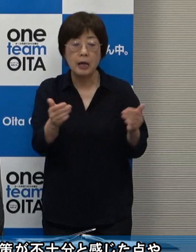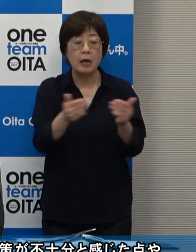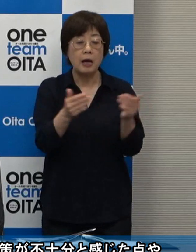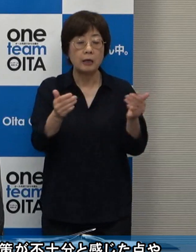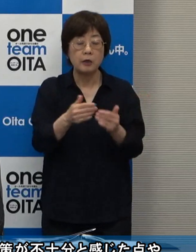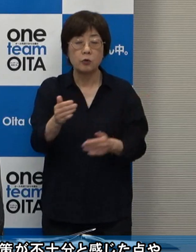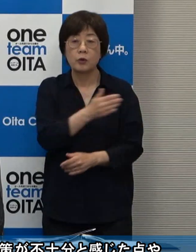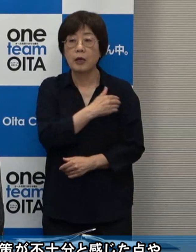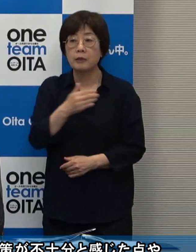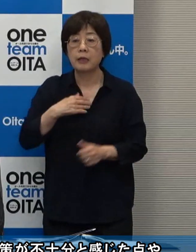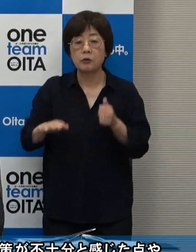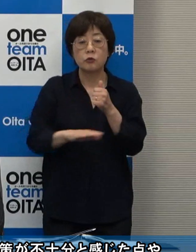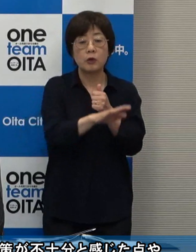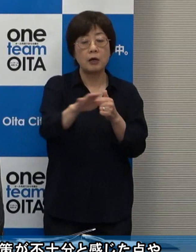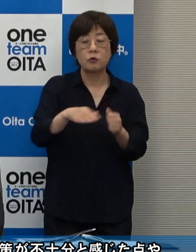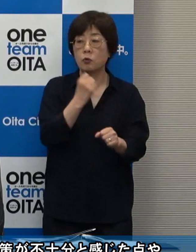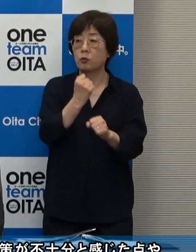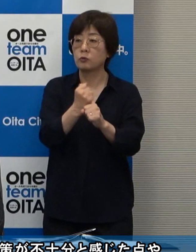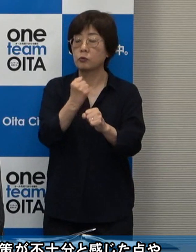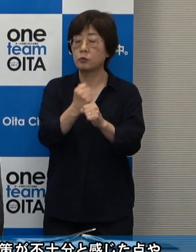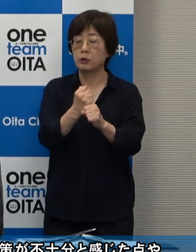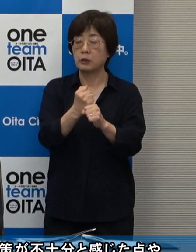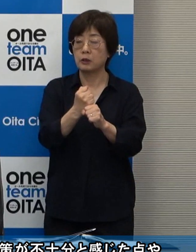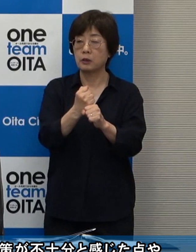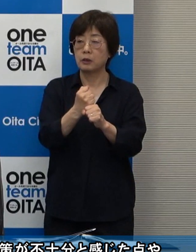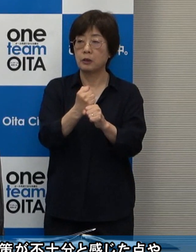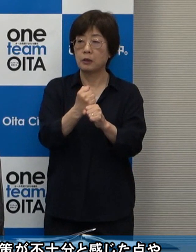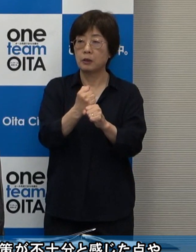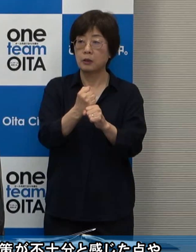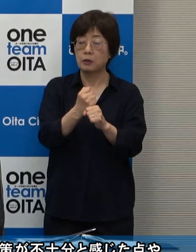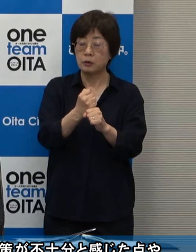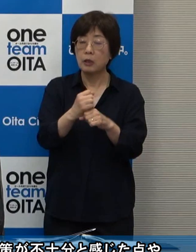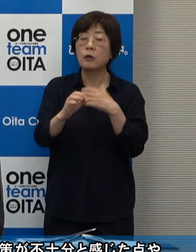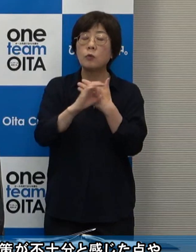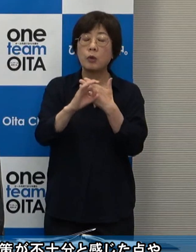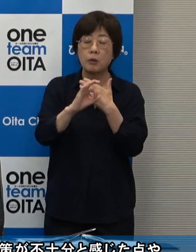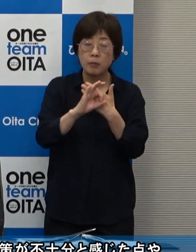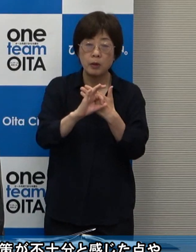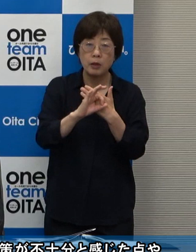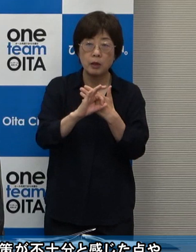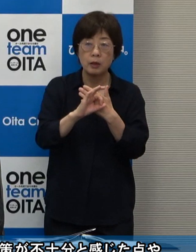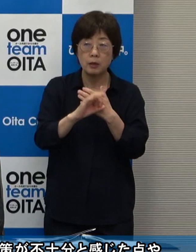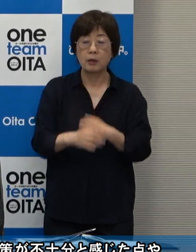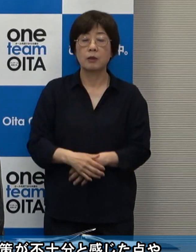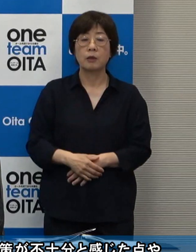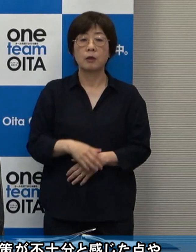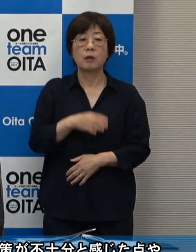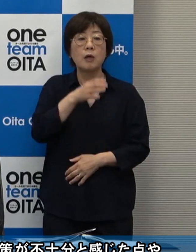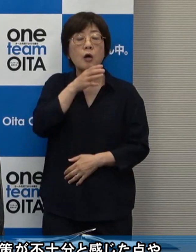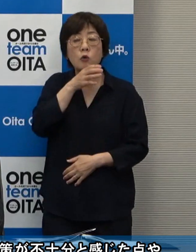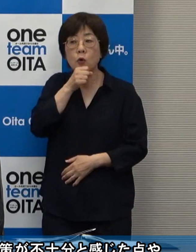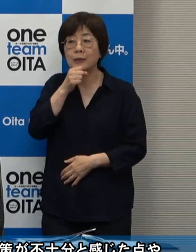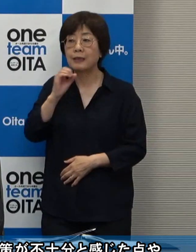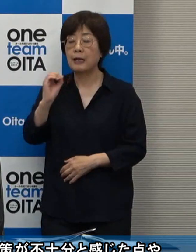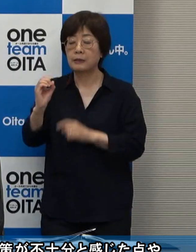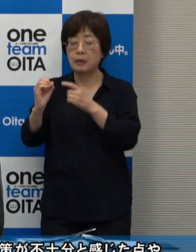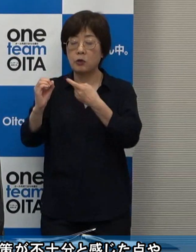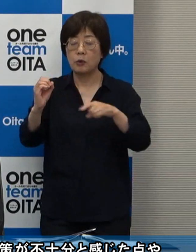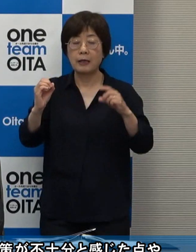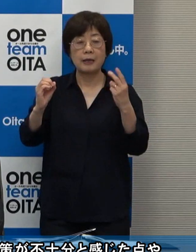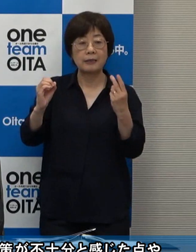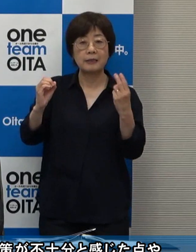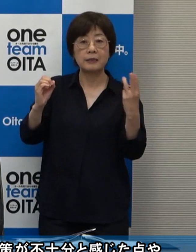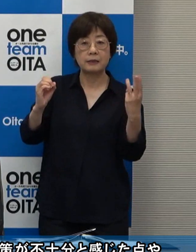づくり、そして大きなことが、つまり その中には0から2歳3歳と